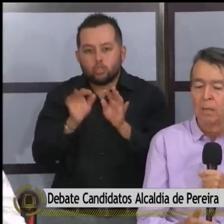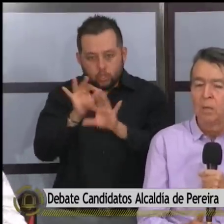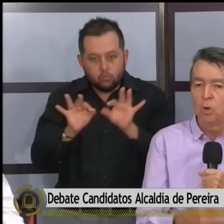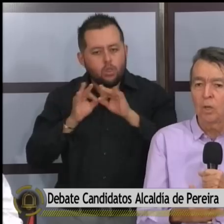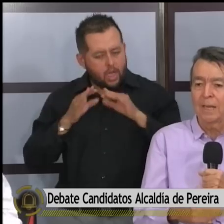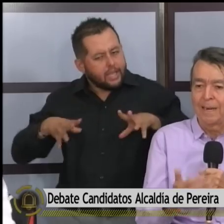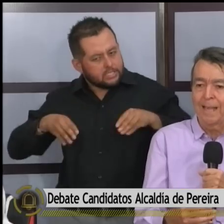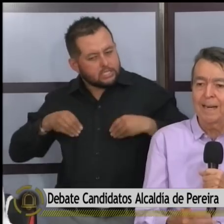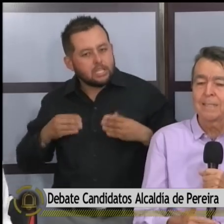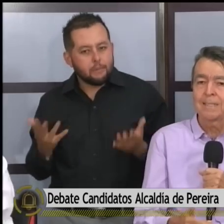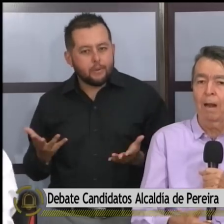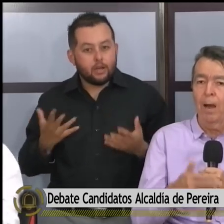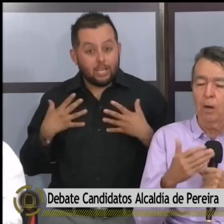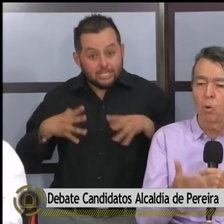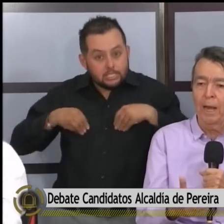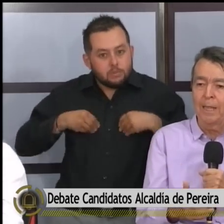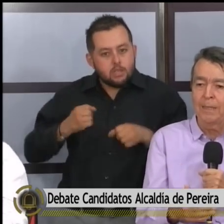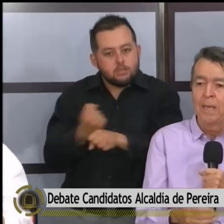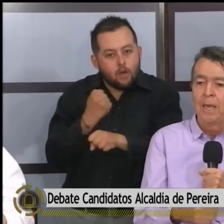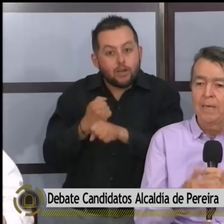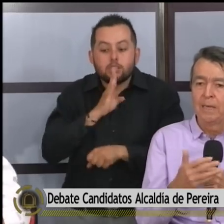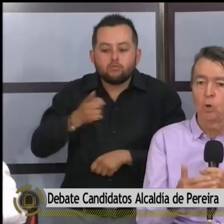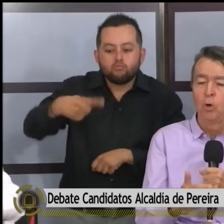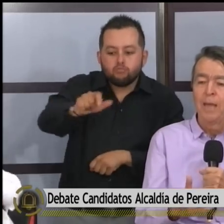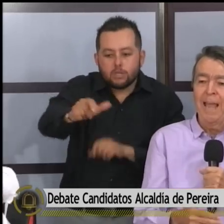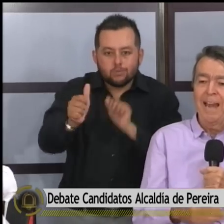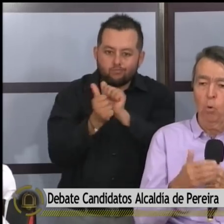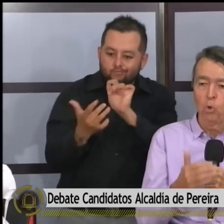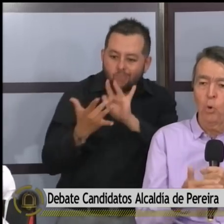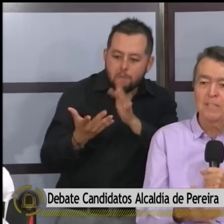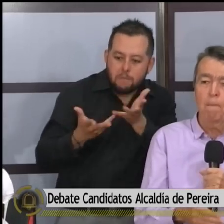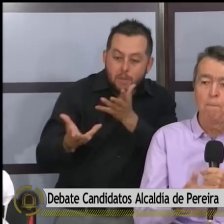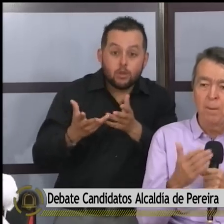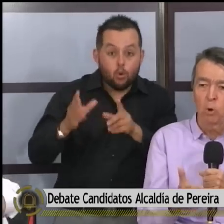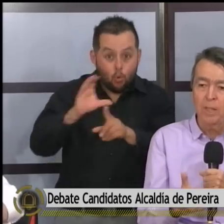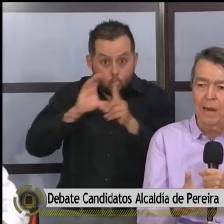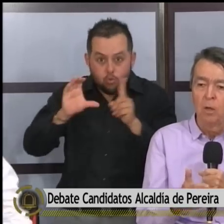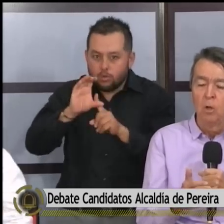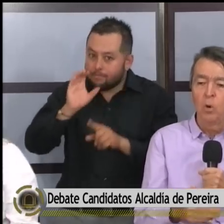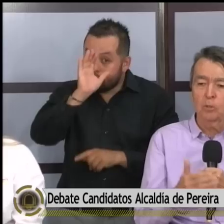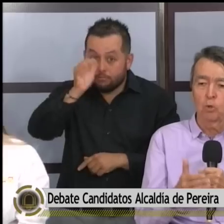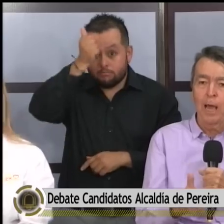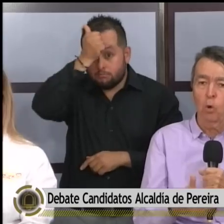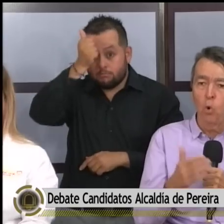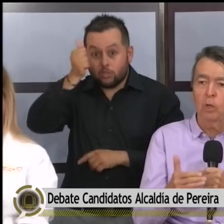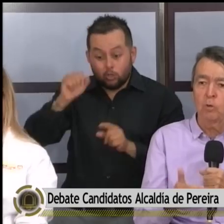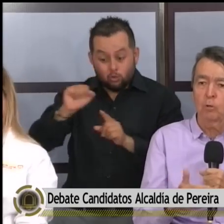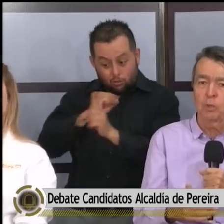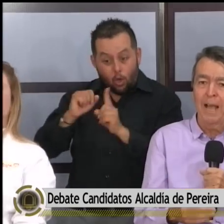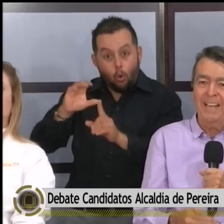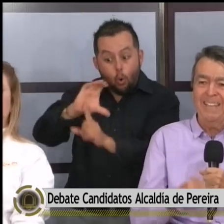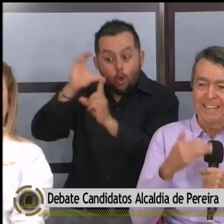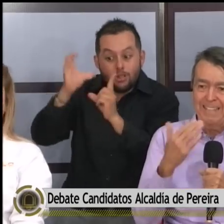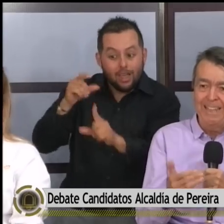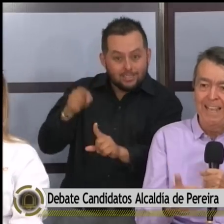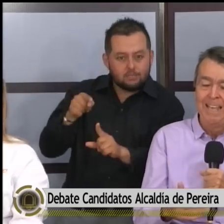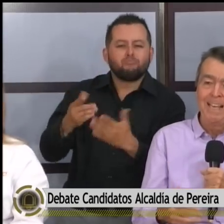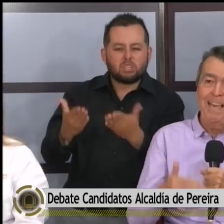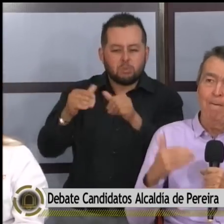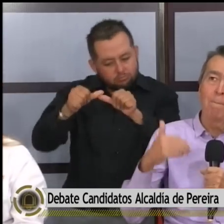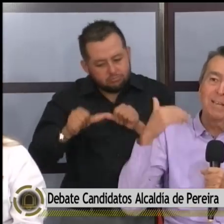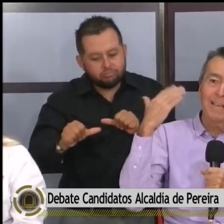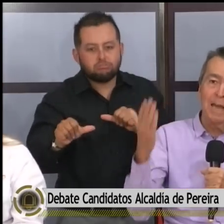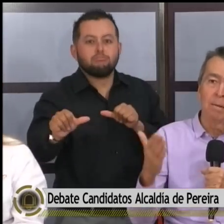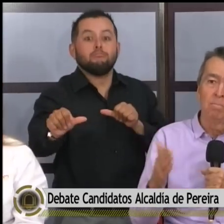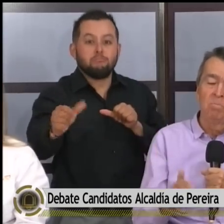acertar. Y yo creo que acertar es trabajar con la gente, y en eso en la cultura es primordial. Una sociedad culta es una sociedad que trasciende,